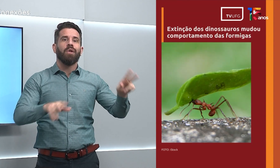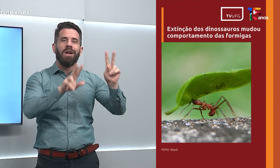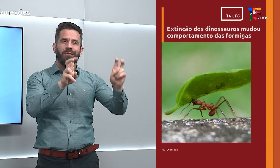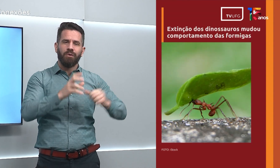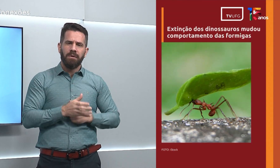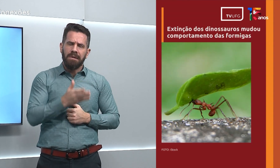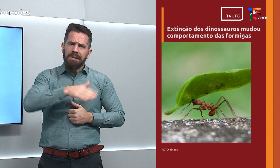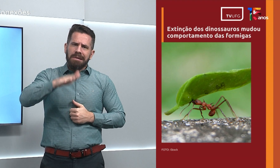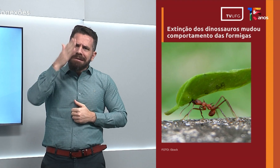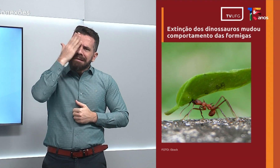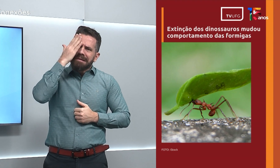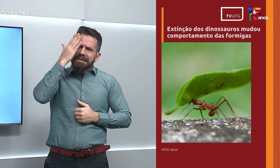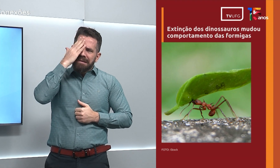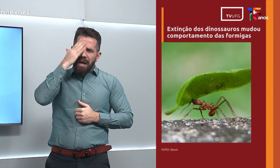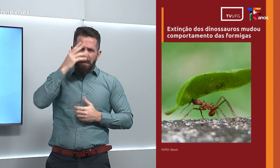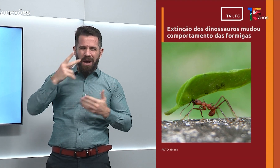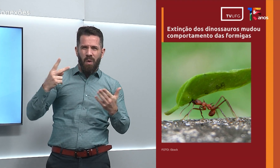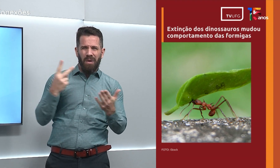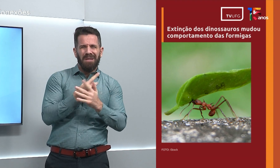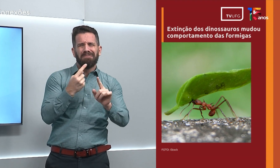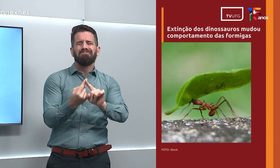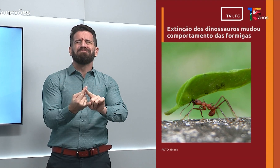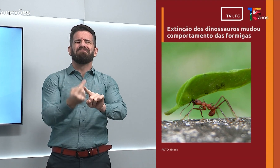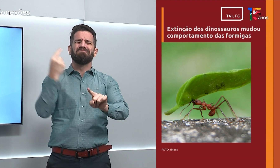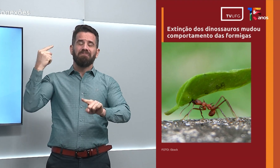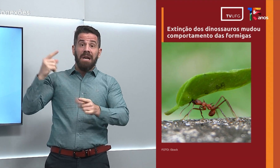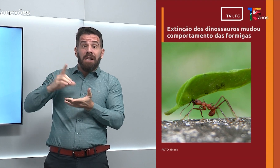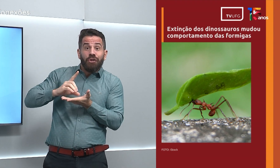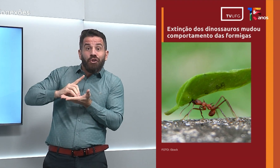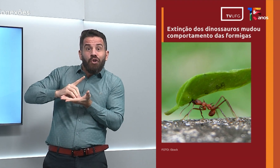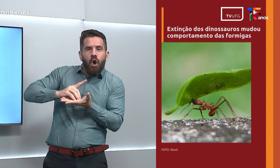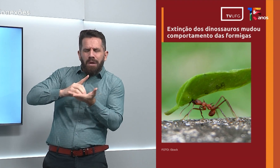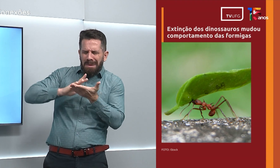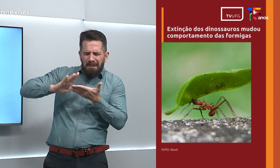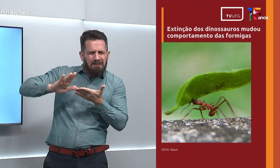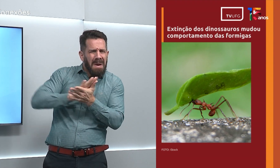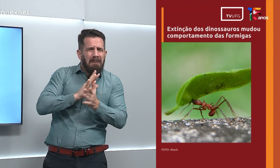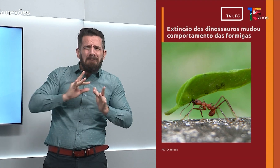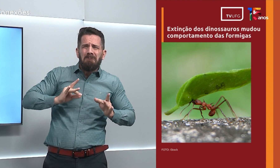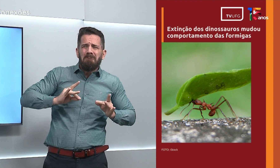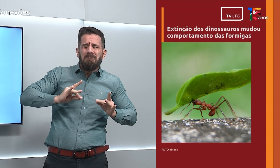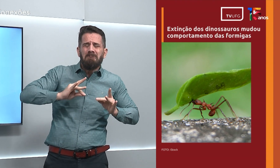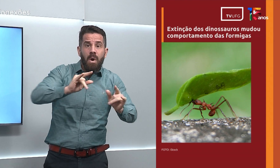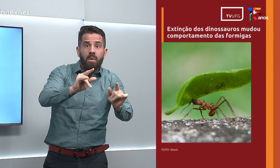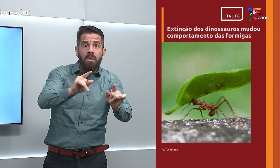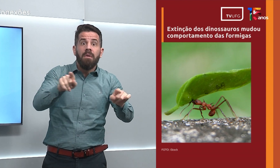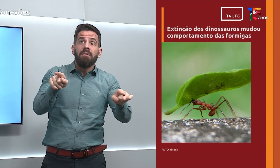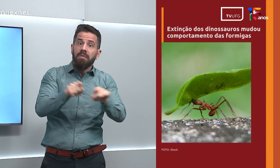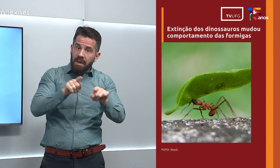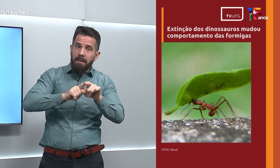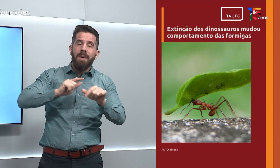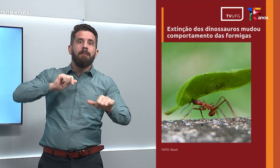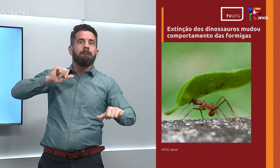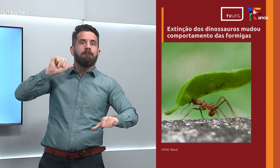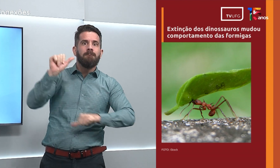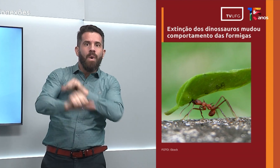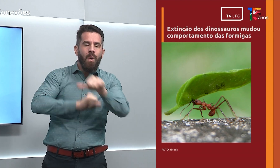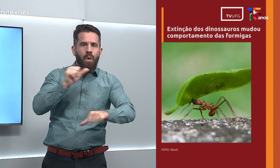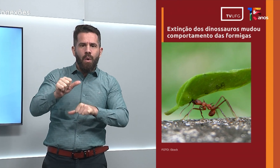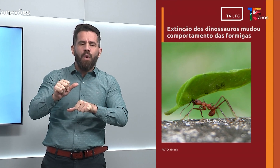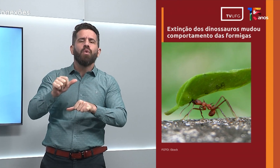a pesticidas tradicionais. Nenhum conseguiu resistir aos testes, provando a efetividade desse novo